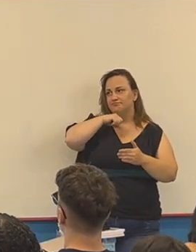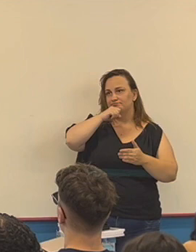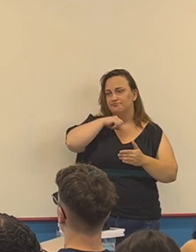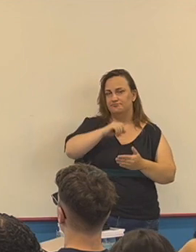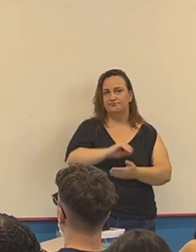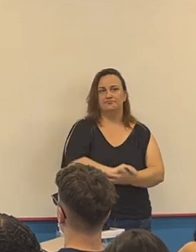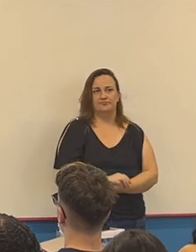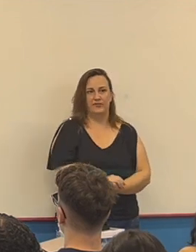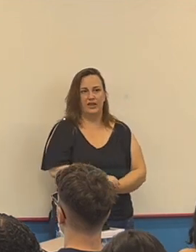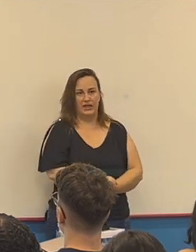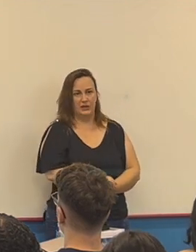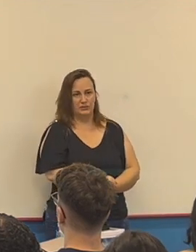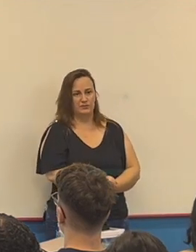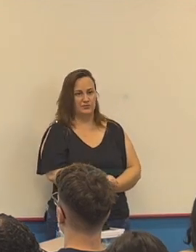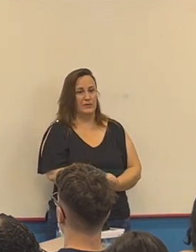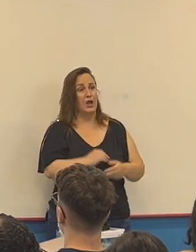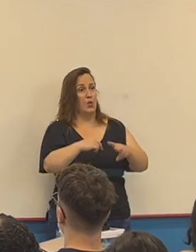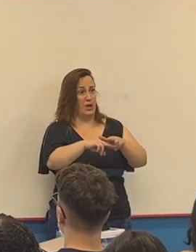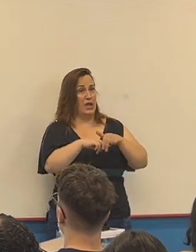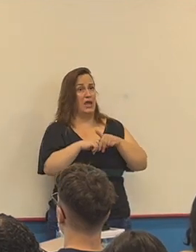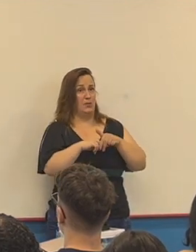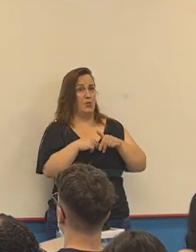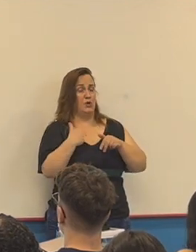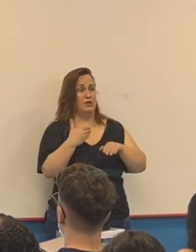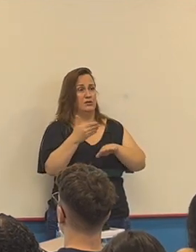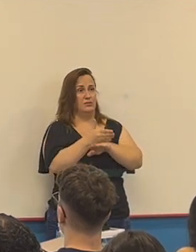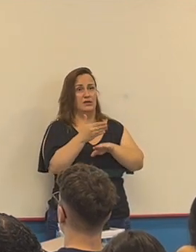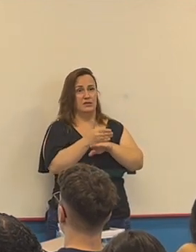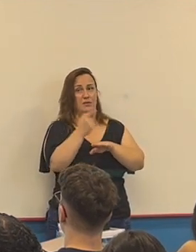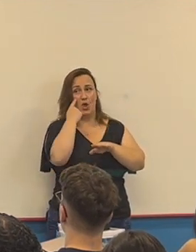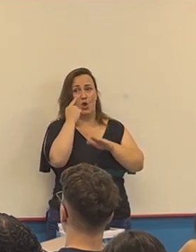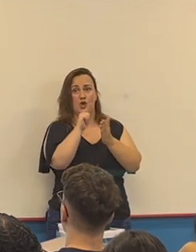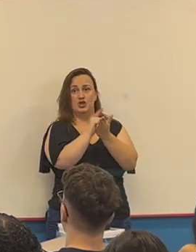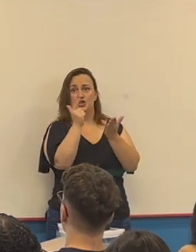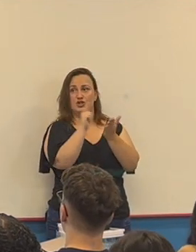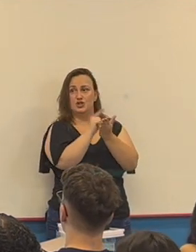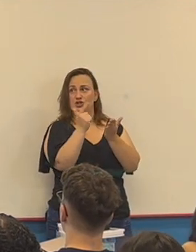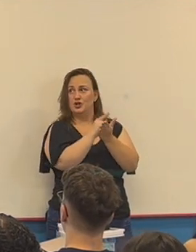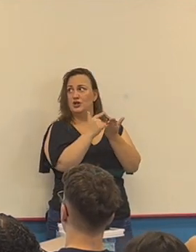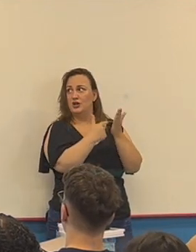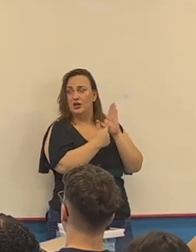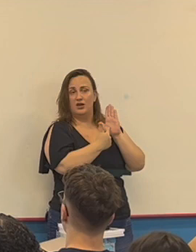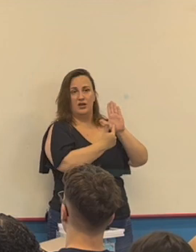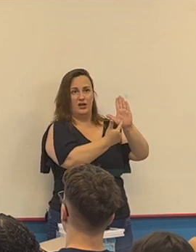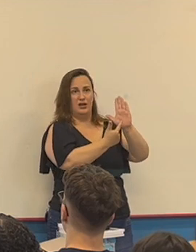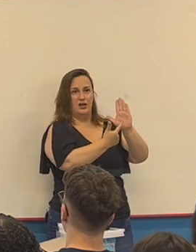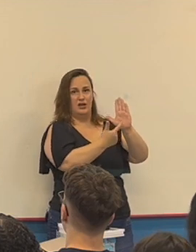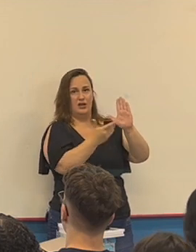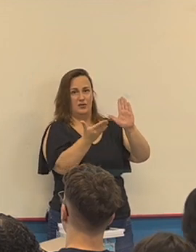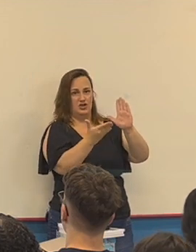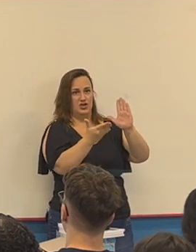uma chamada de uma capa de jornal falando ó, a partir de agora o Brasil vai ser gigante enquanto colônia, entendeu?